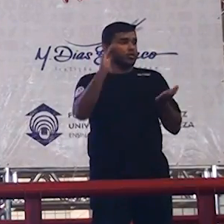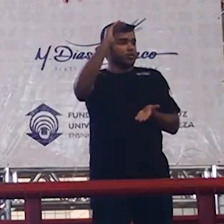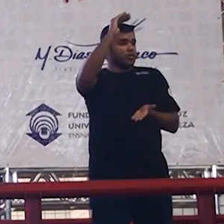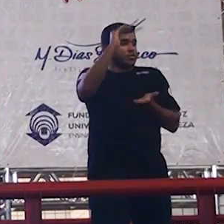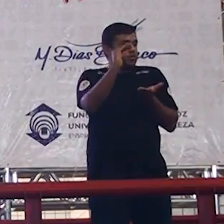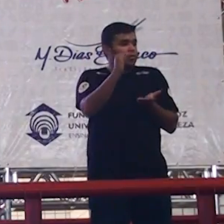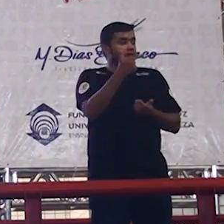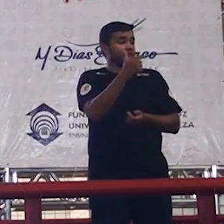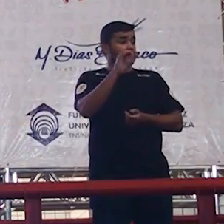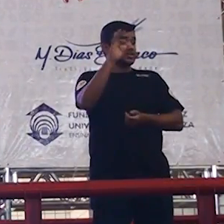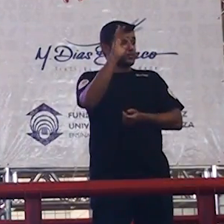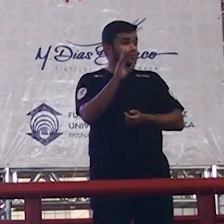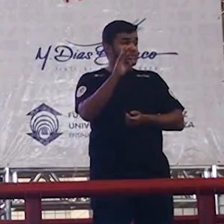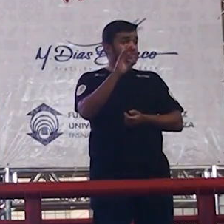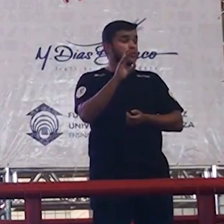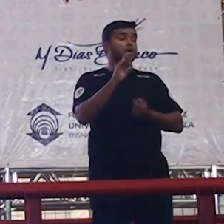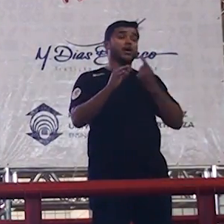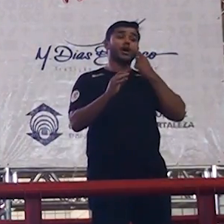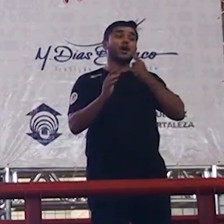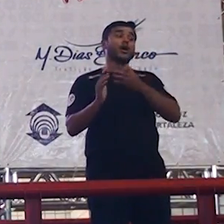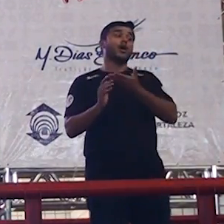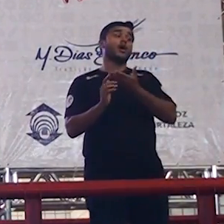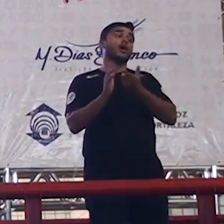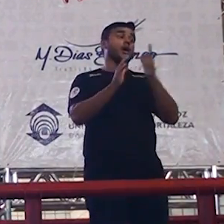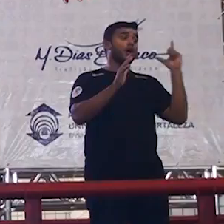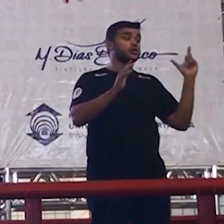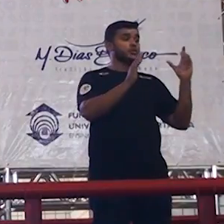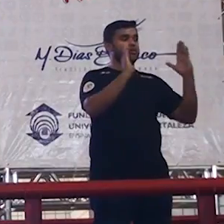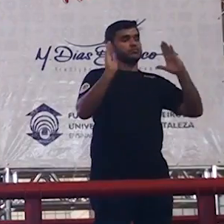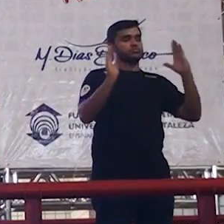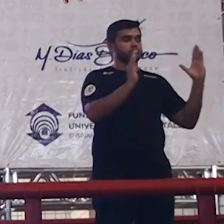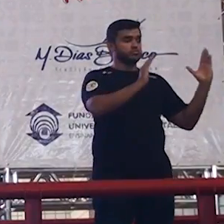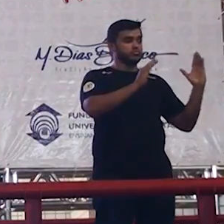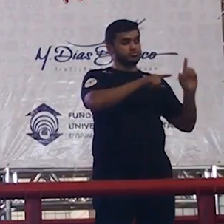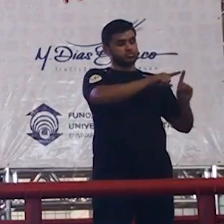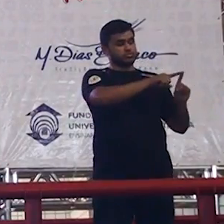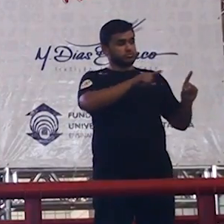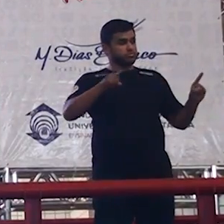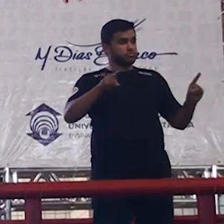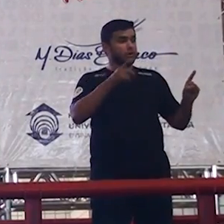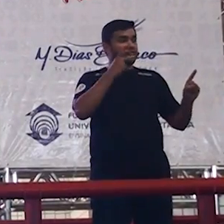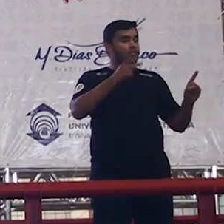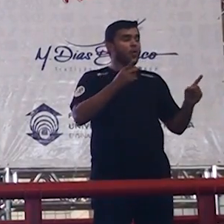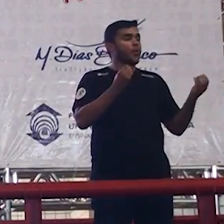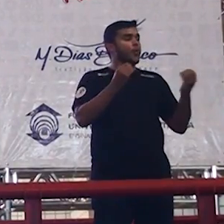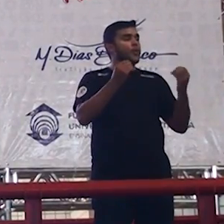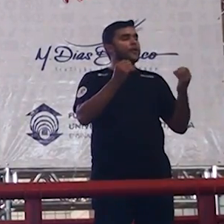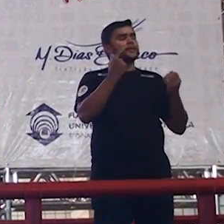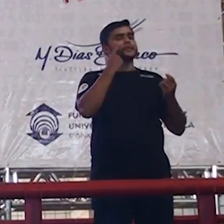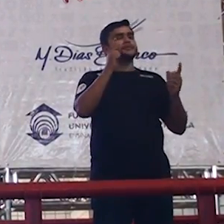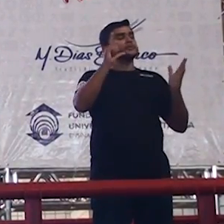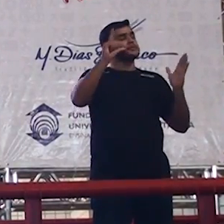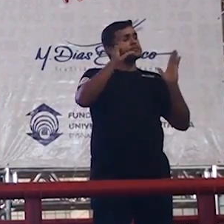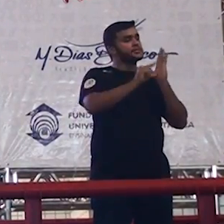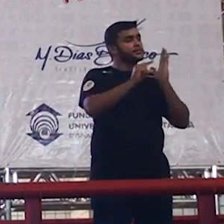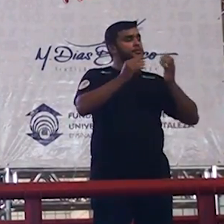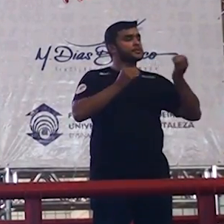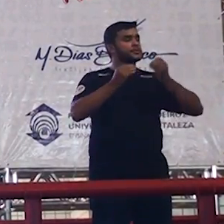Em relação à área original, a área da base dessa peça, após o cozimento, ficou reduzida